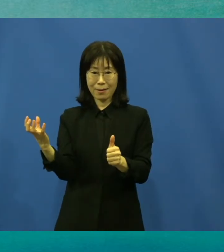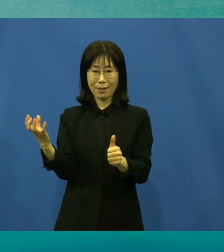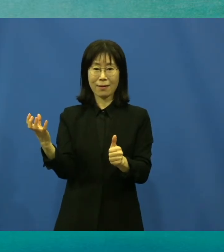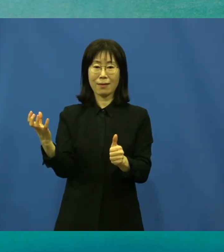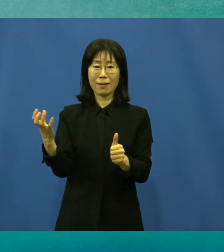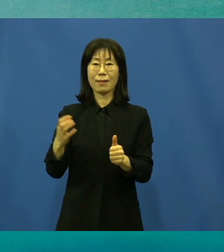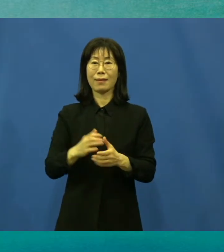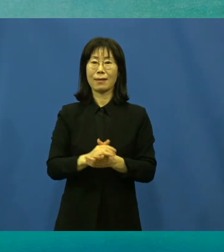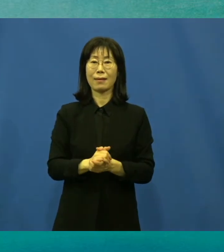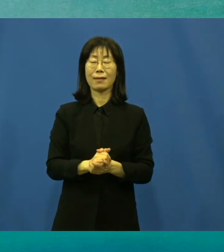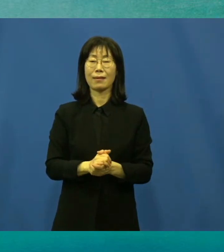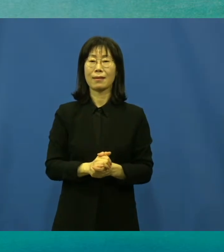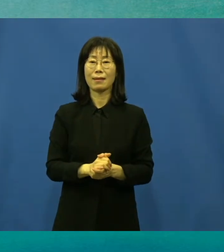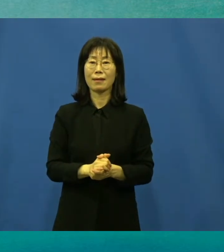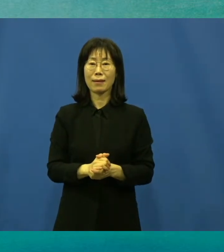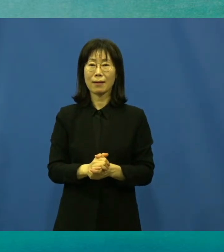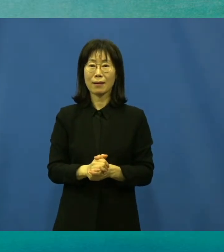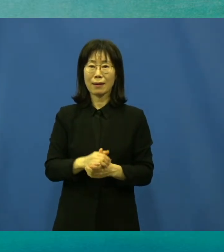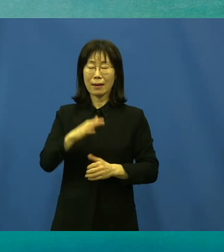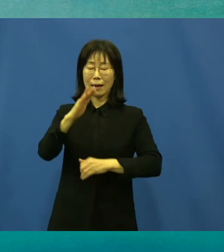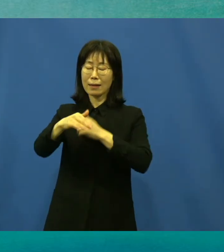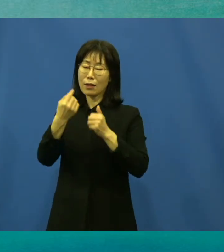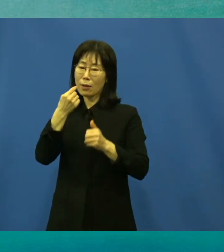말씀하심에 요나를 육지에 토하니라.